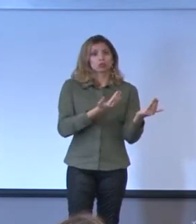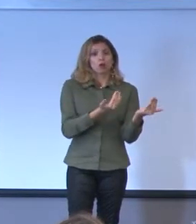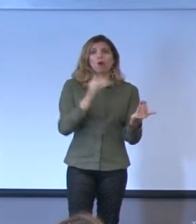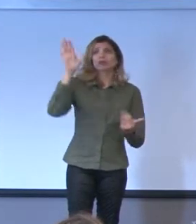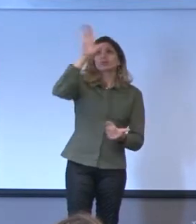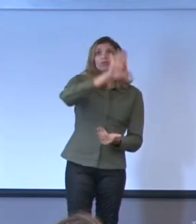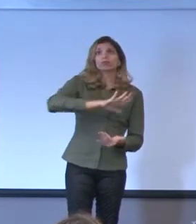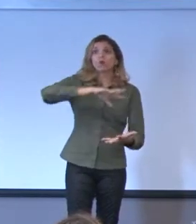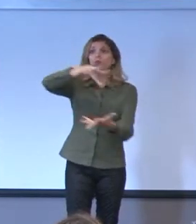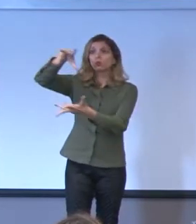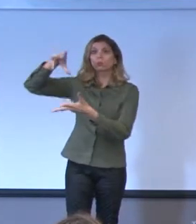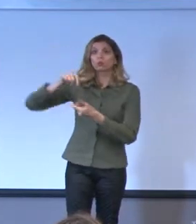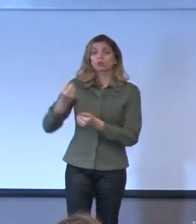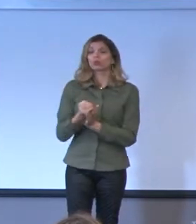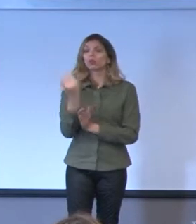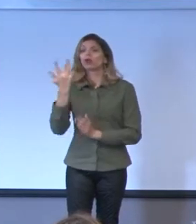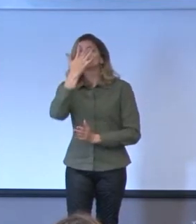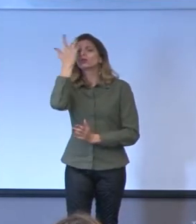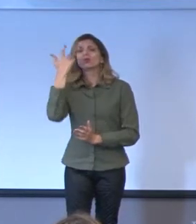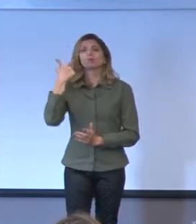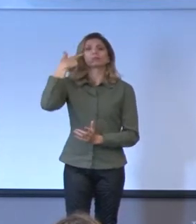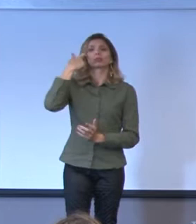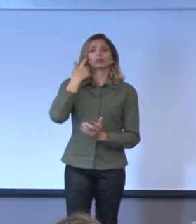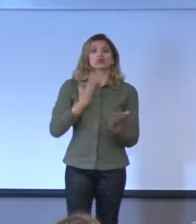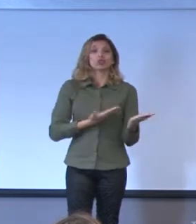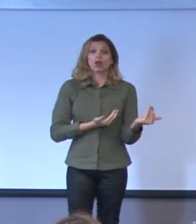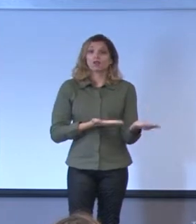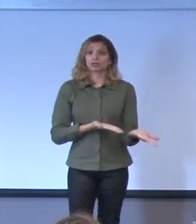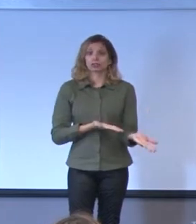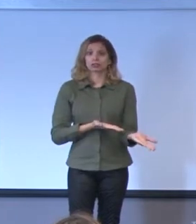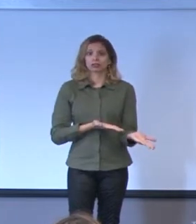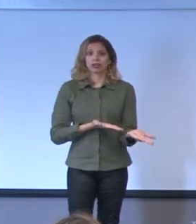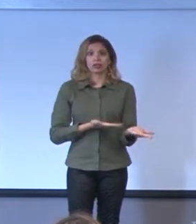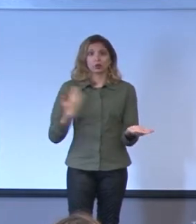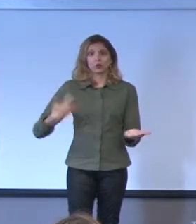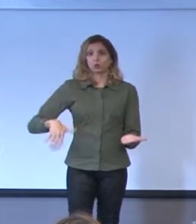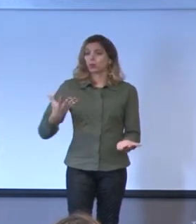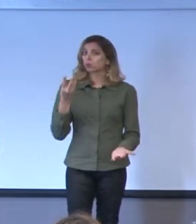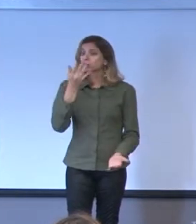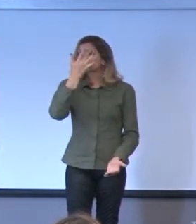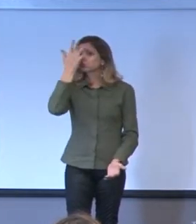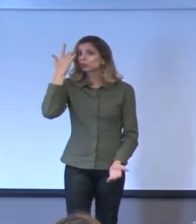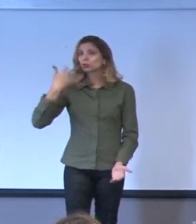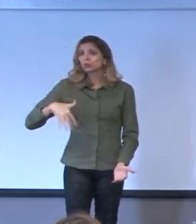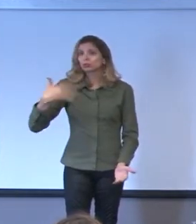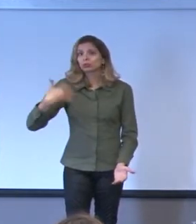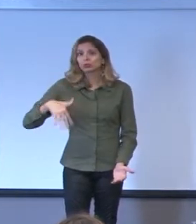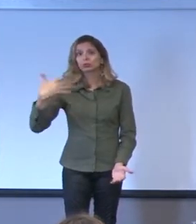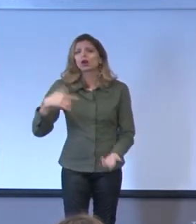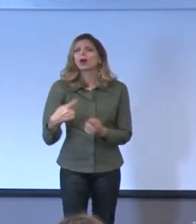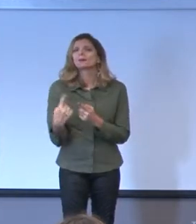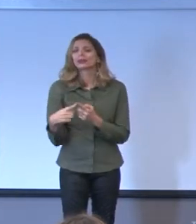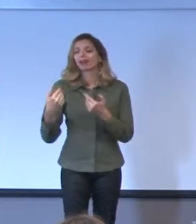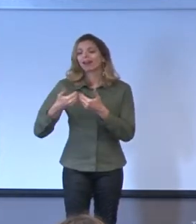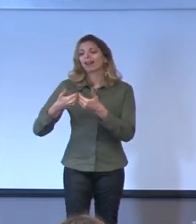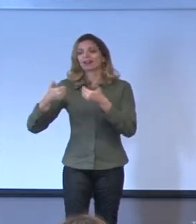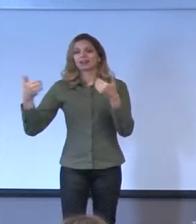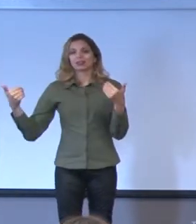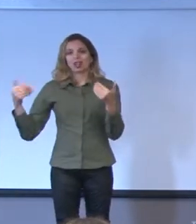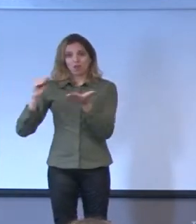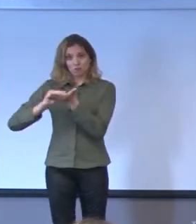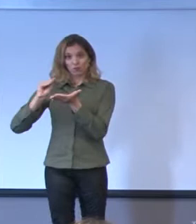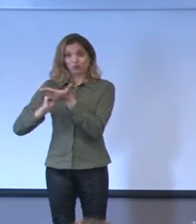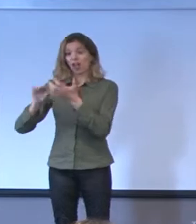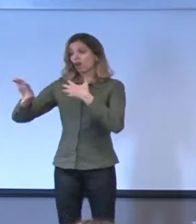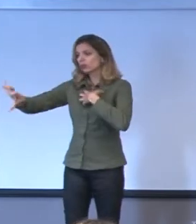mundo são altíssimos. Né? E são altíssimos porque eles estão isolados, né? São altíssimos porque falta empatia